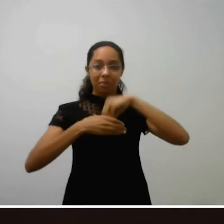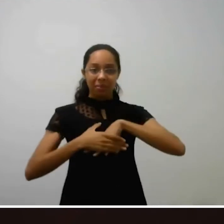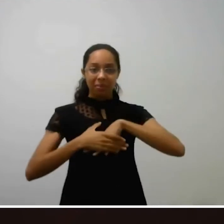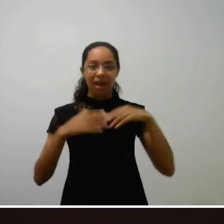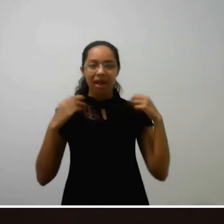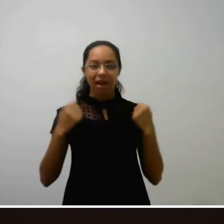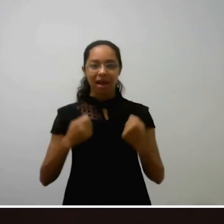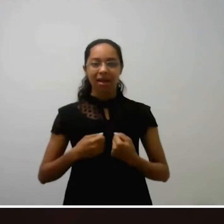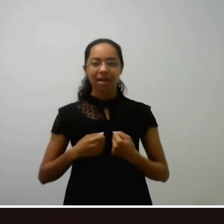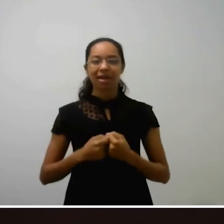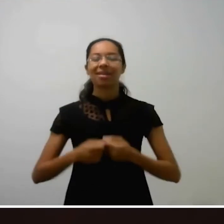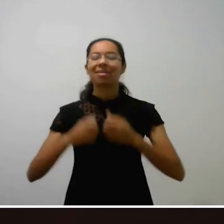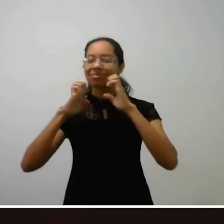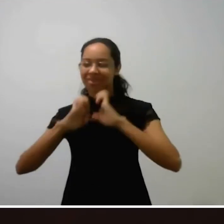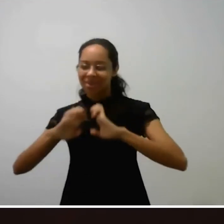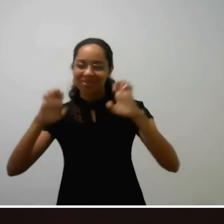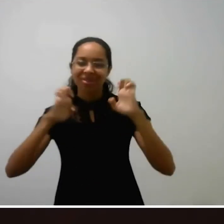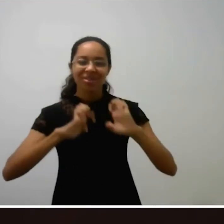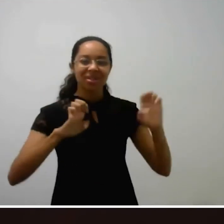coisa maravilhosa.